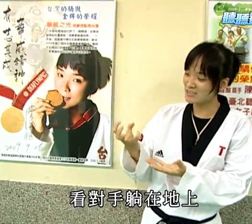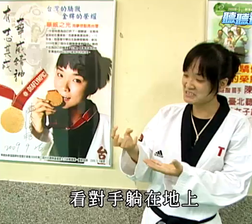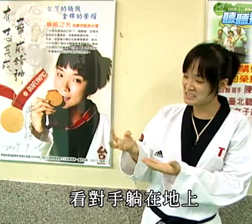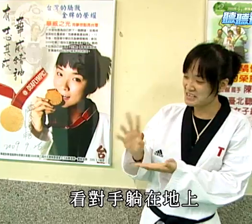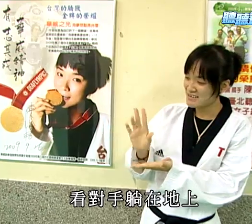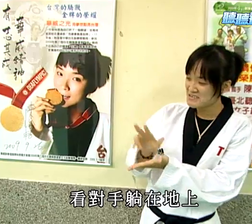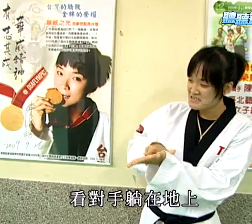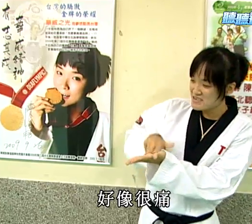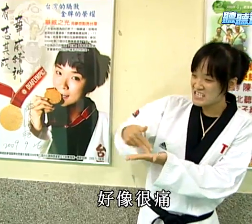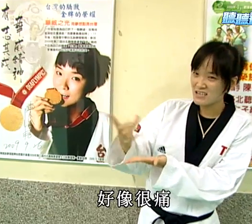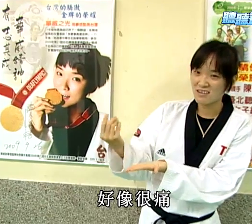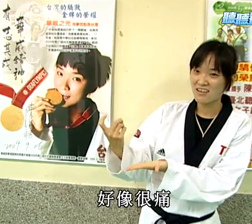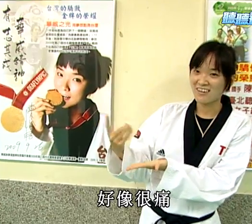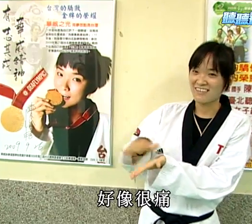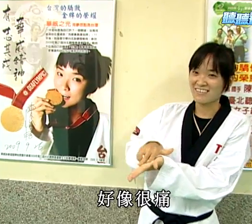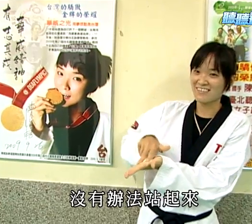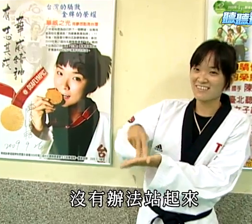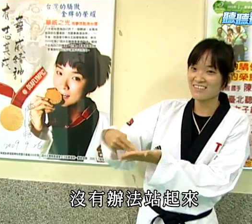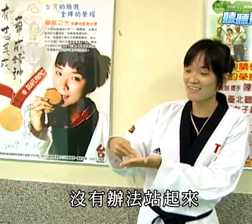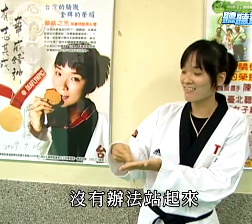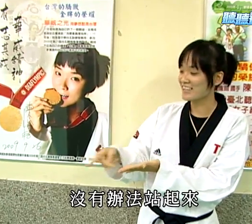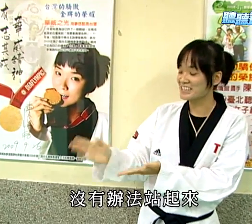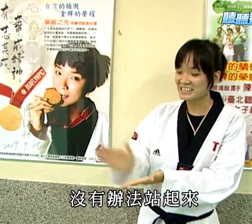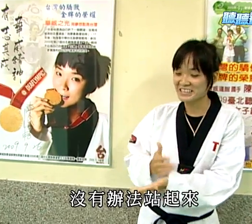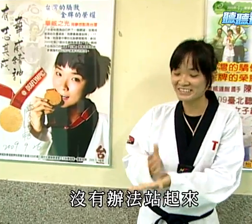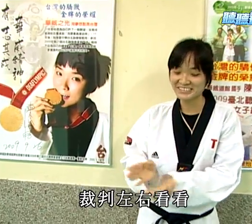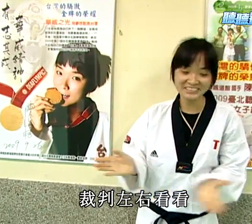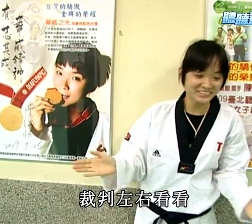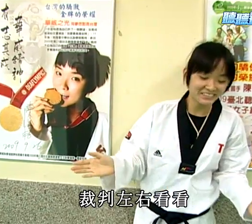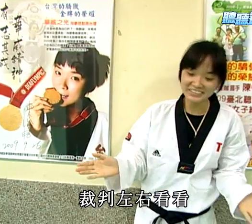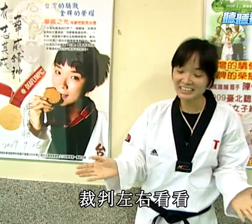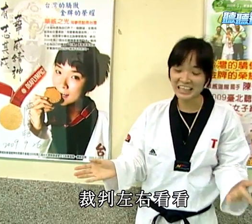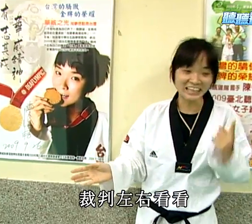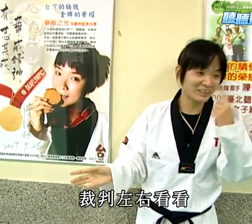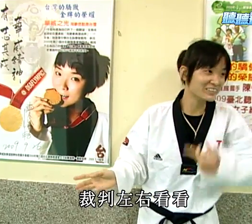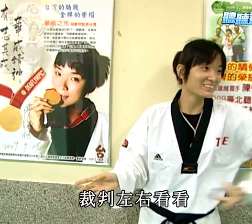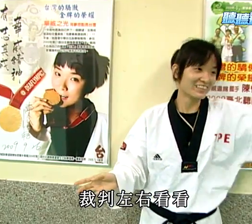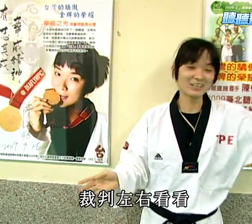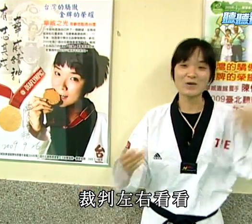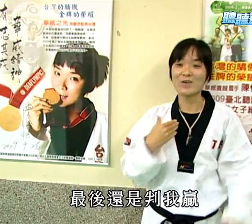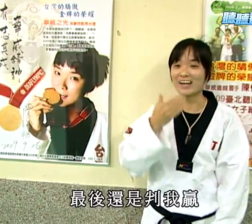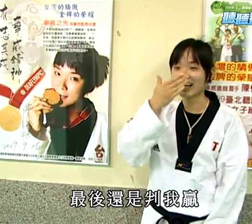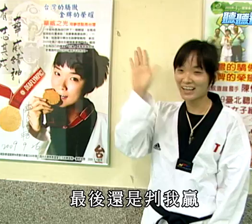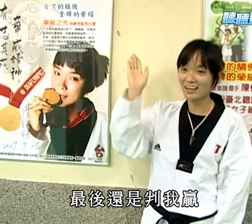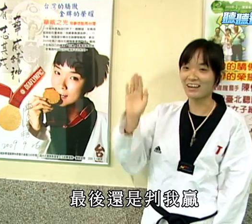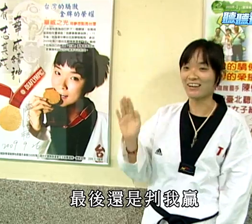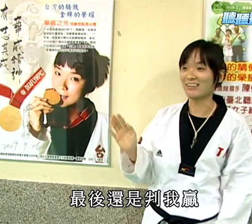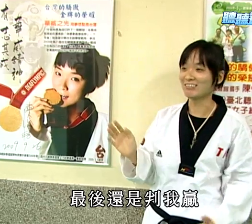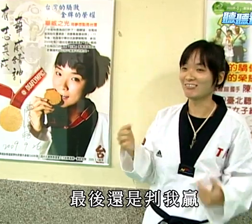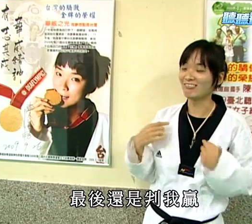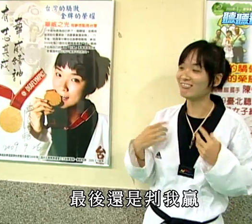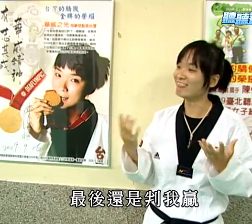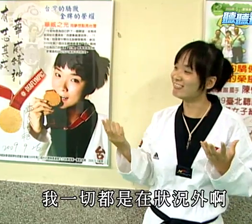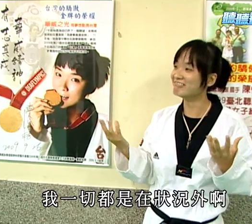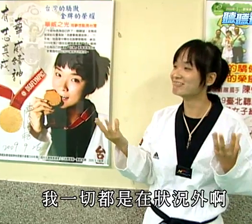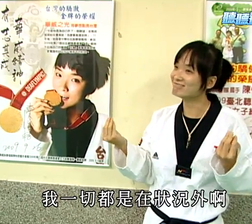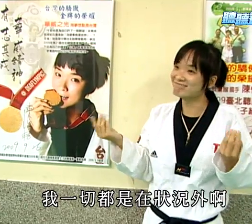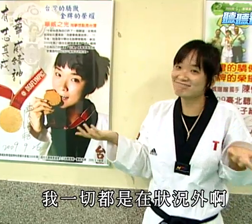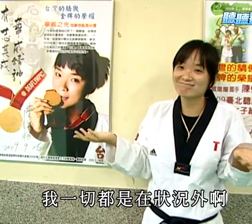地上，好像很痛，没有办法站起来。裁判左右看看，最后还是判我赢。我一切都是在状